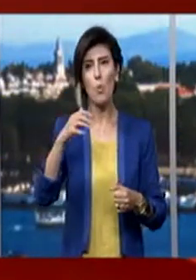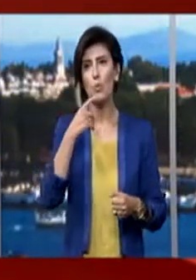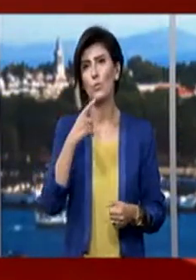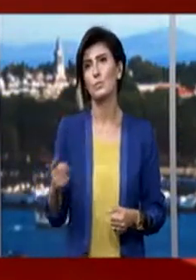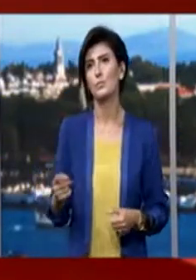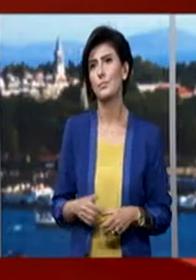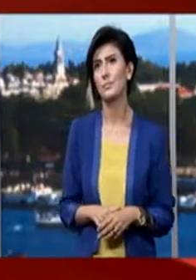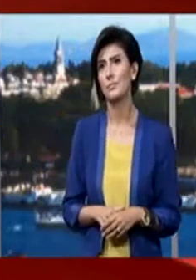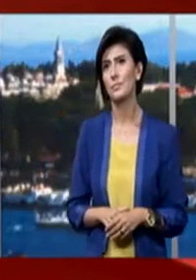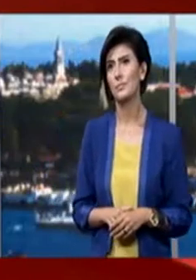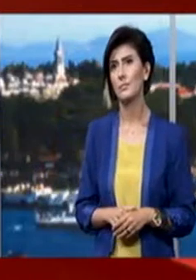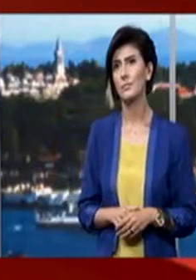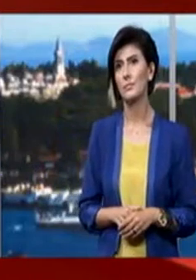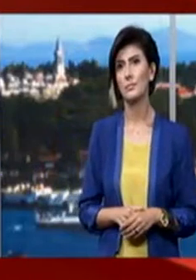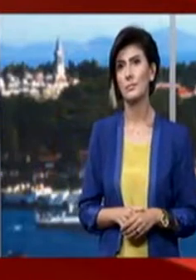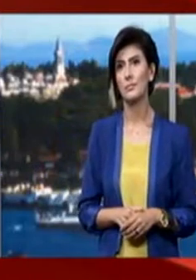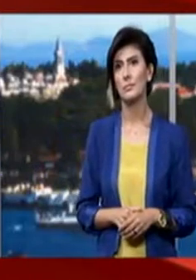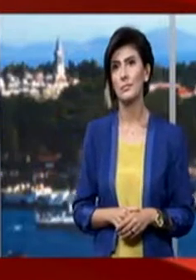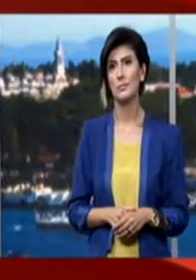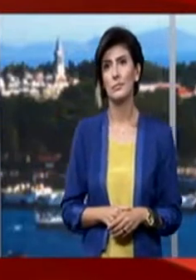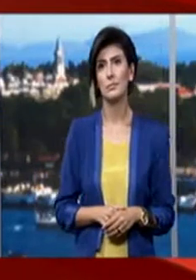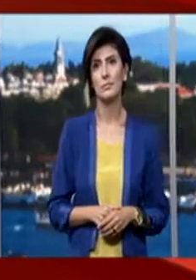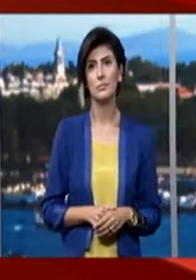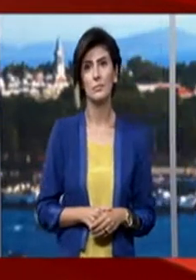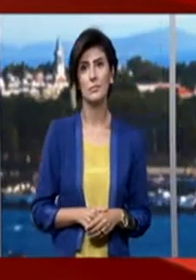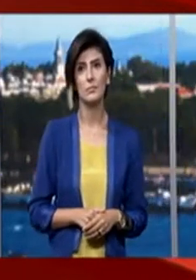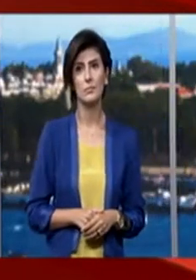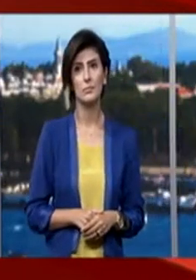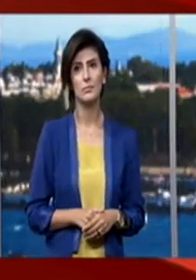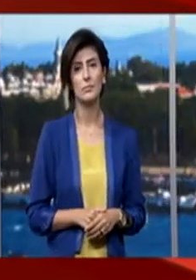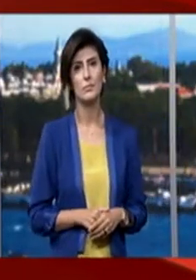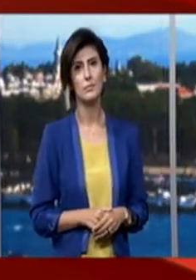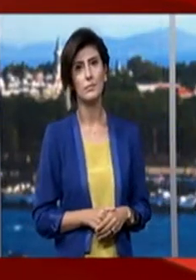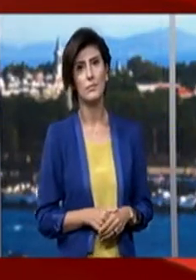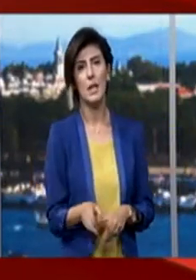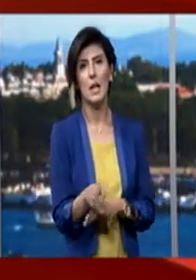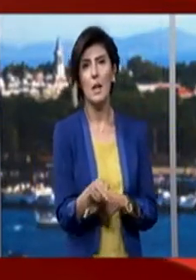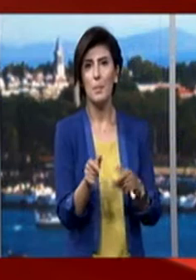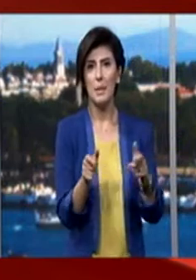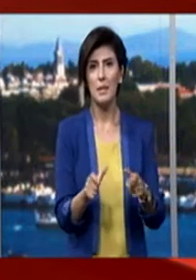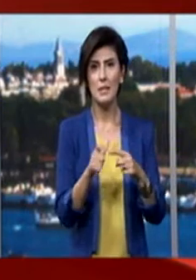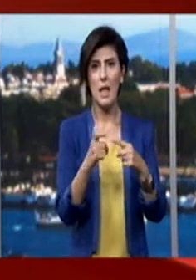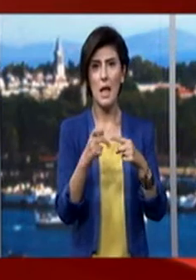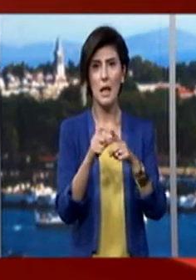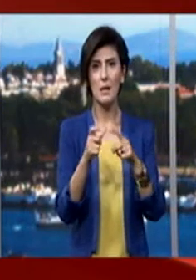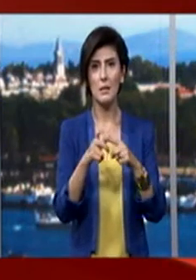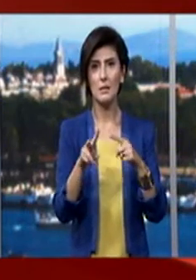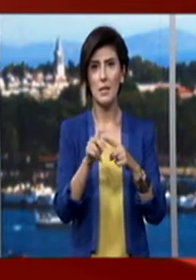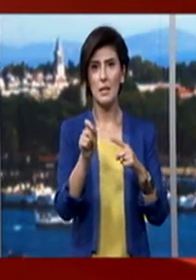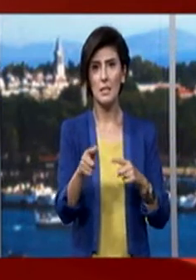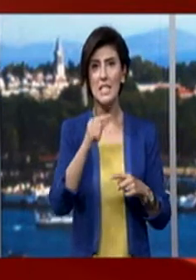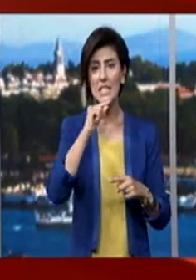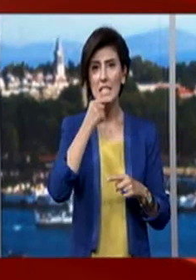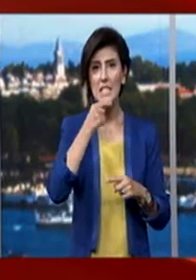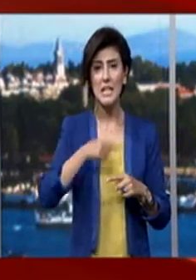atamadı. Sakinleş. Gel. Balıkesir'in Erdek ilçesinde